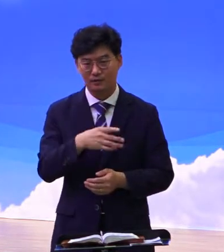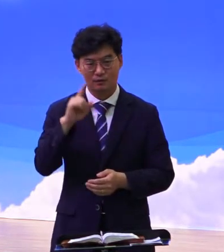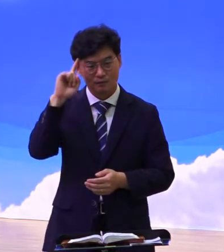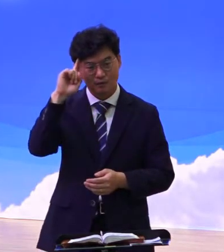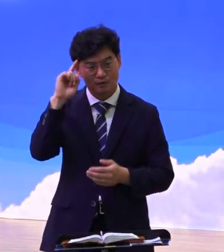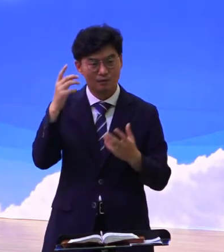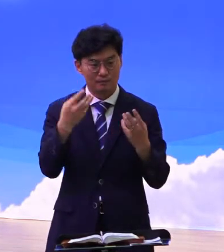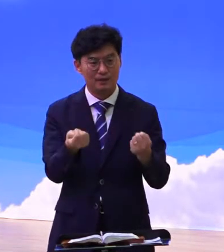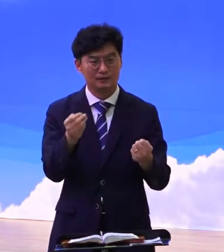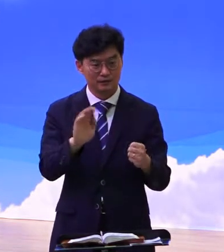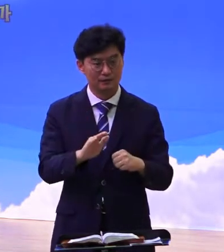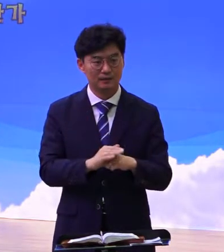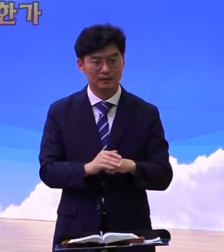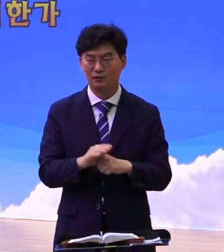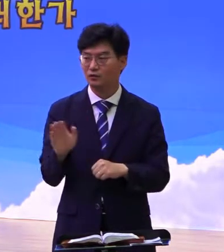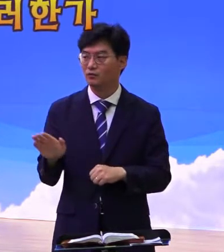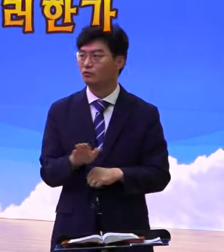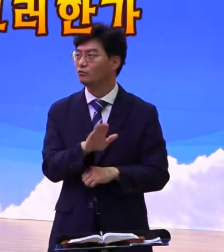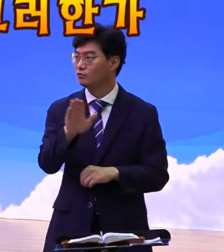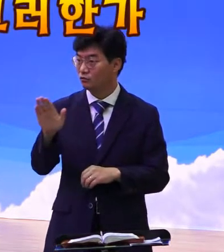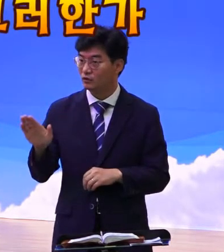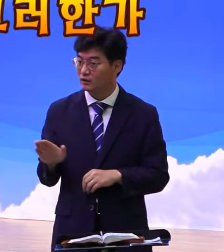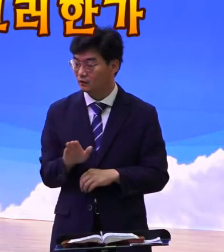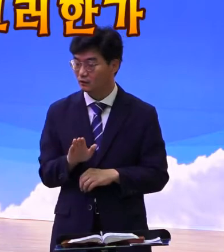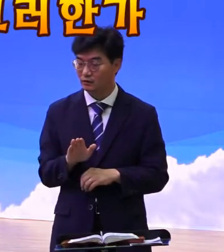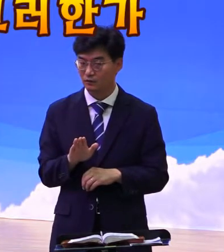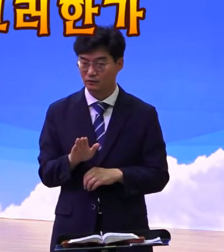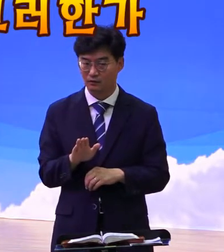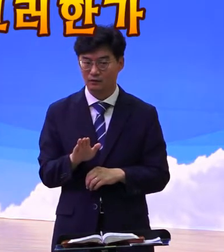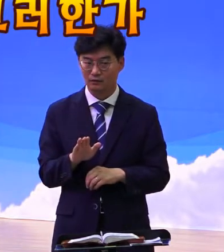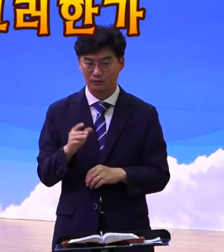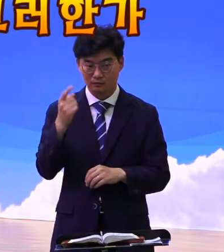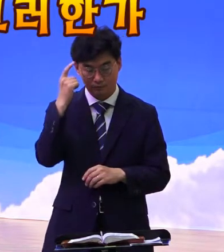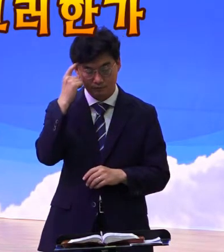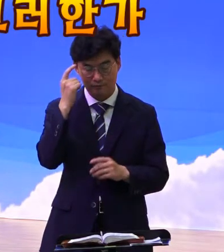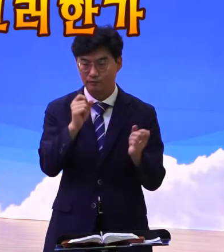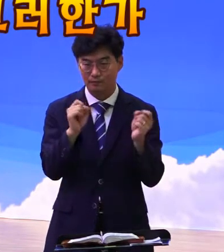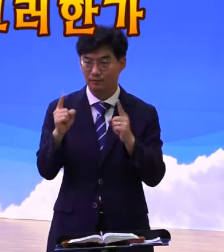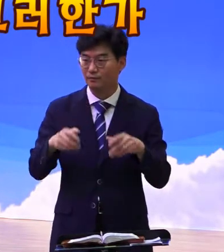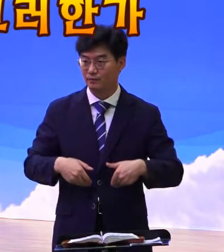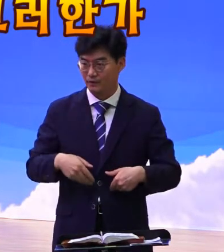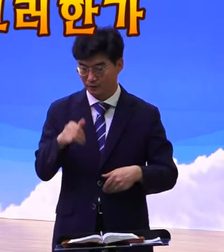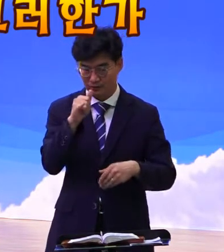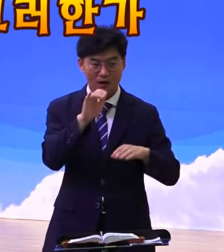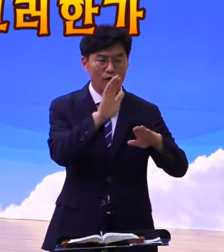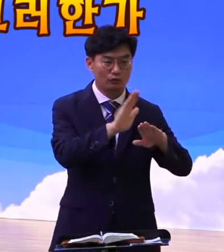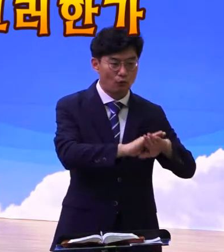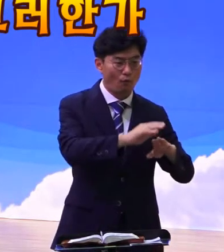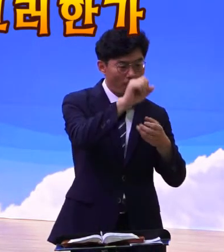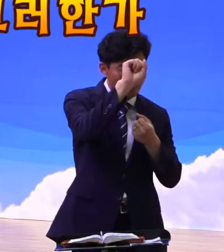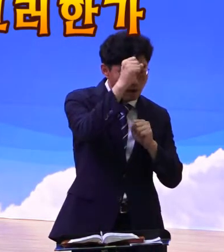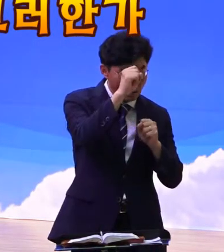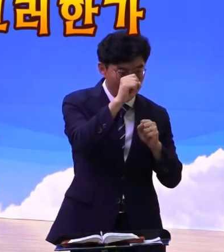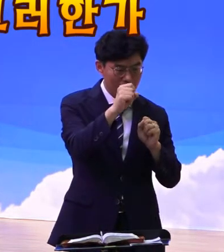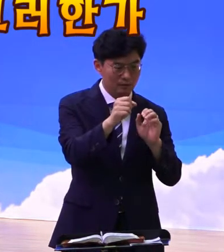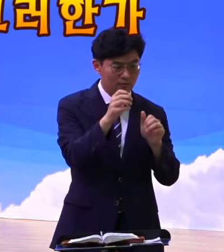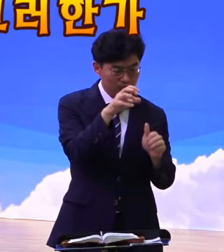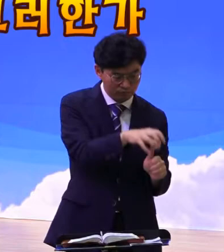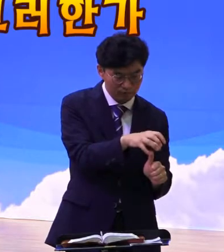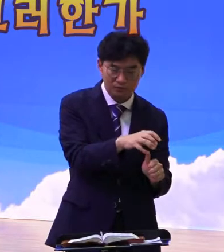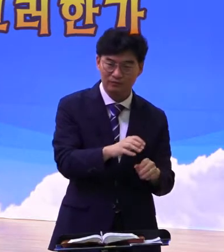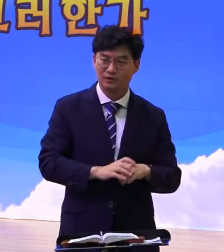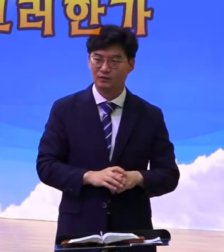시대 속에 우리의 손과 발이 묶이고 또 신앙의 본질을 지켜나가기도 힘든, 그래서 좀